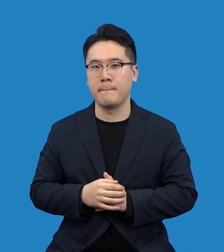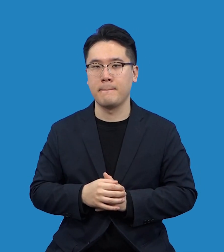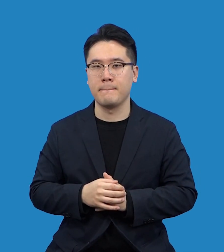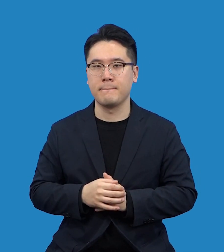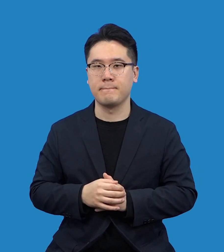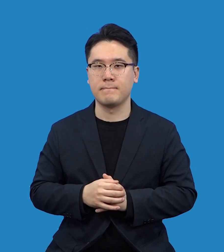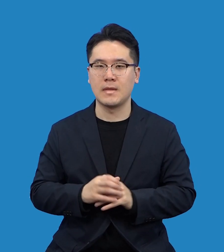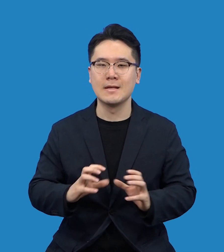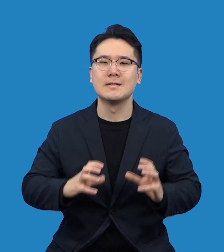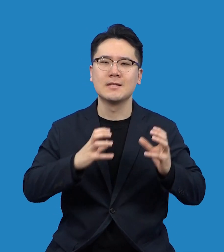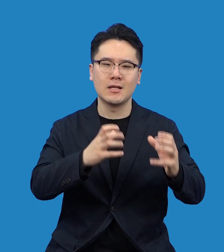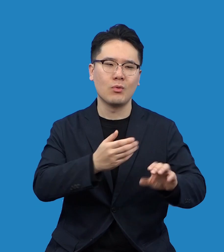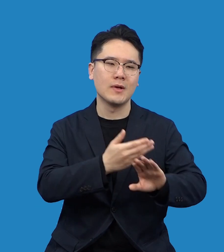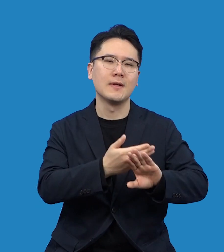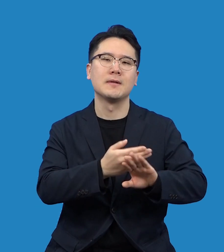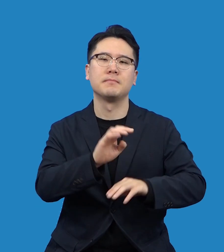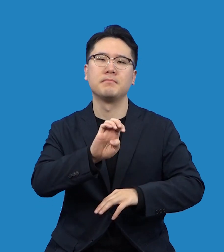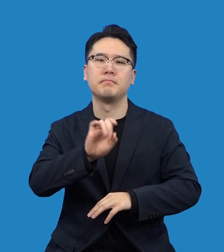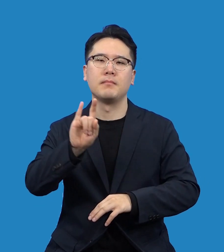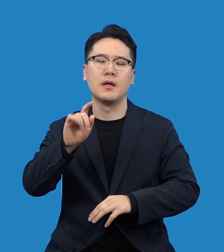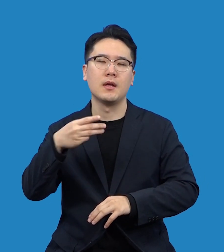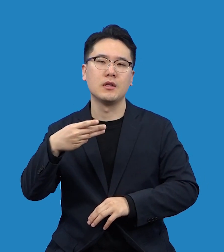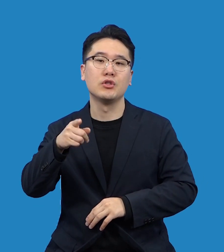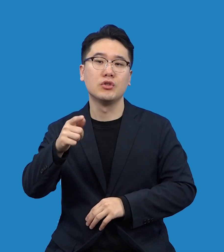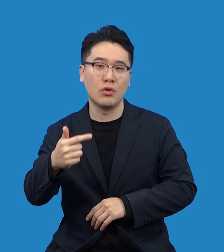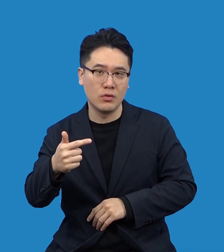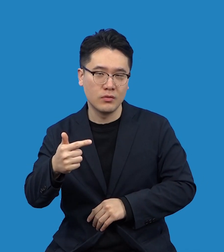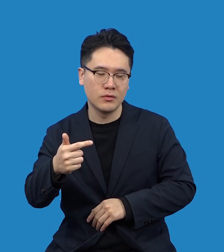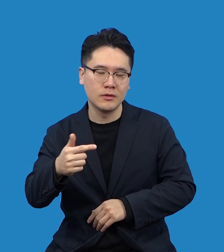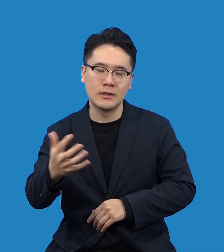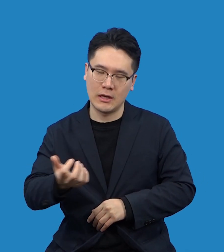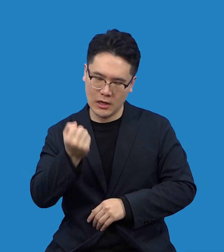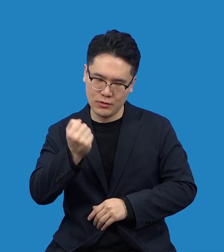세상과 다른 패턴으로 살아가라는 겁니다.